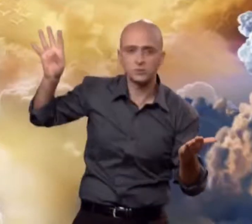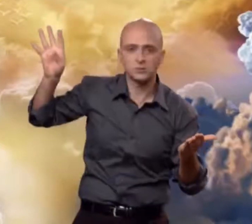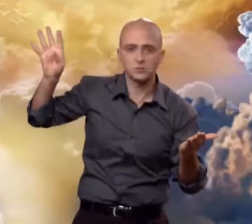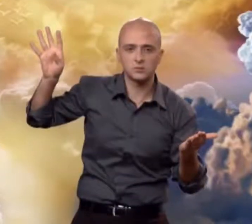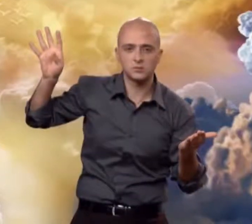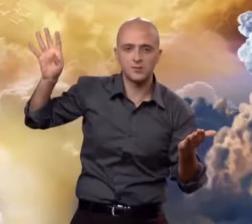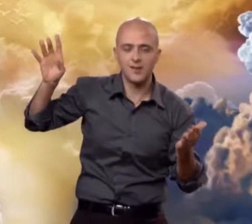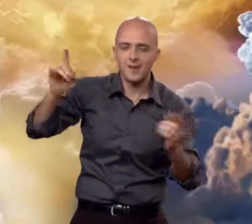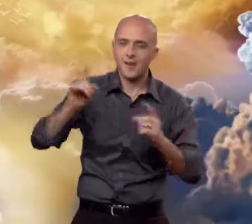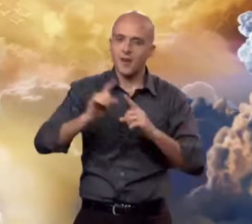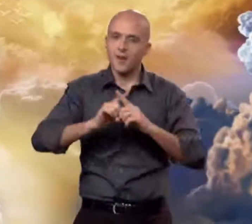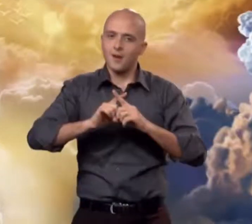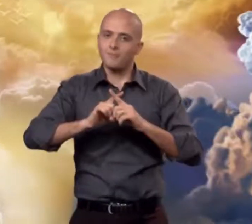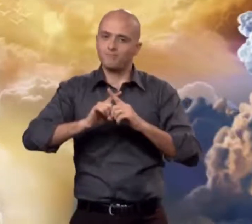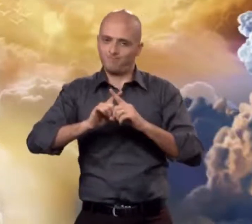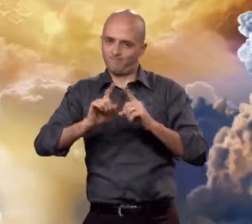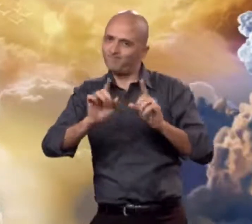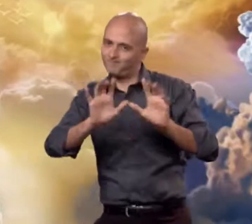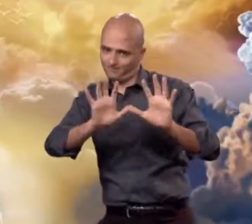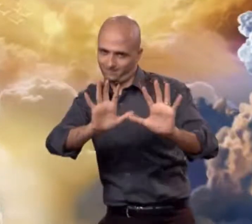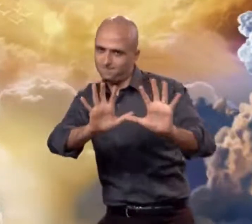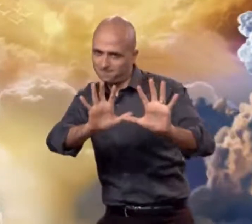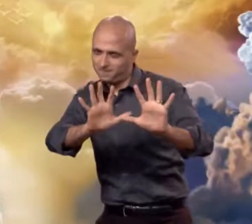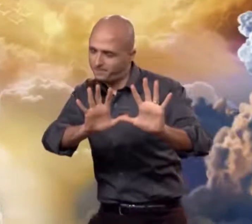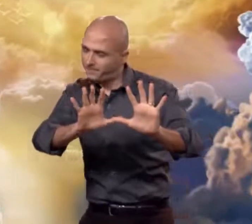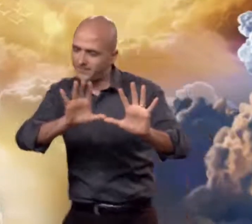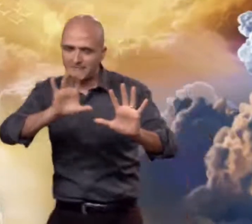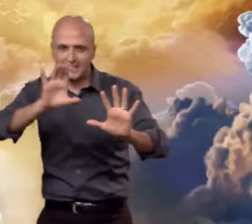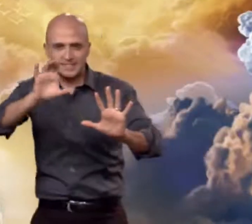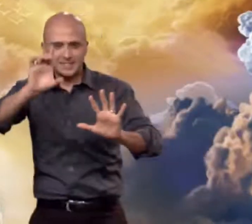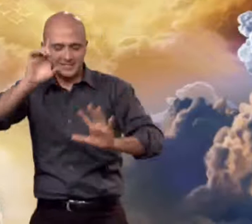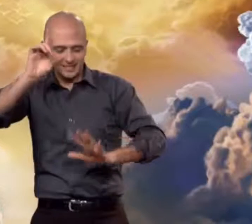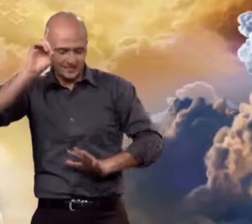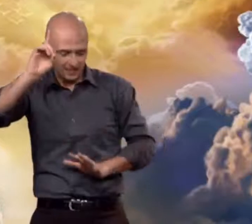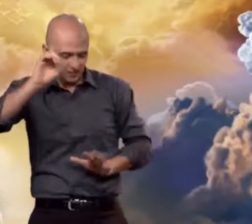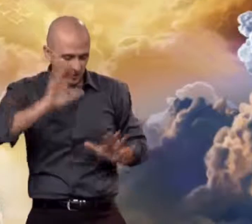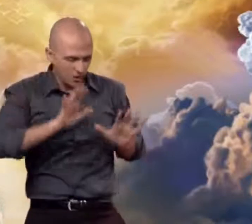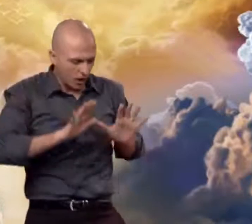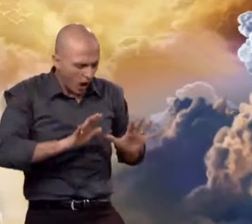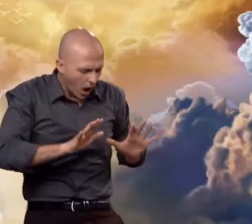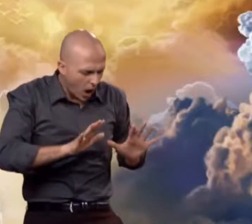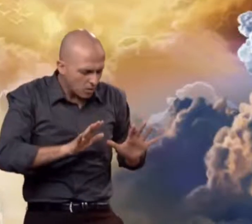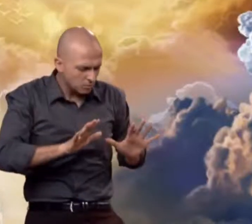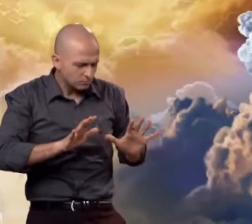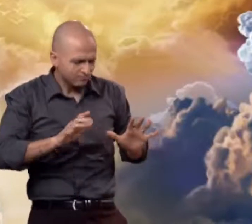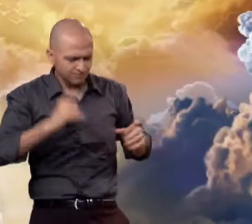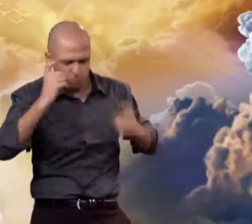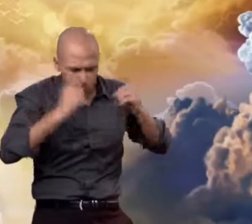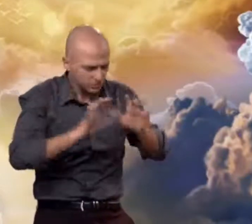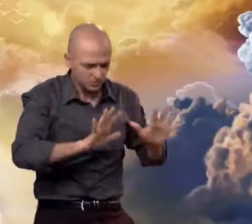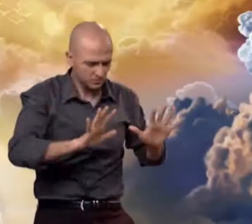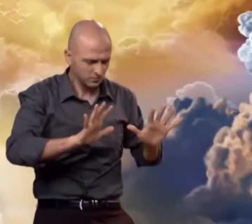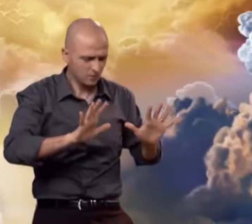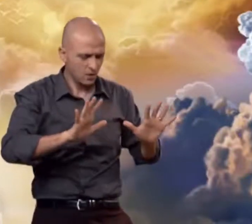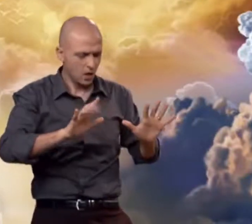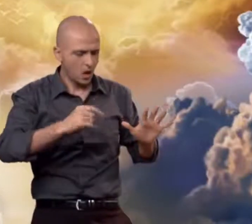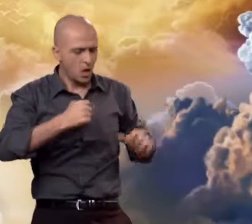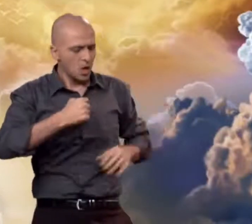Salvador. Os fogos da inveja e maldade, ódio e vingança irromperam na cruz contra o Filho de Deus.